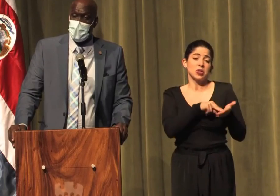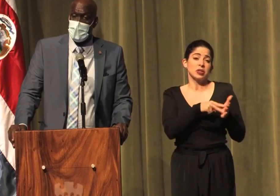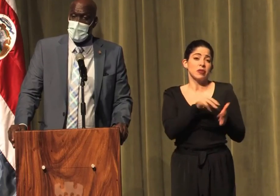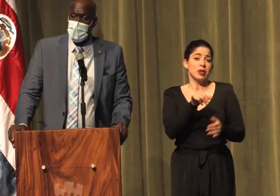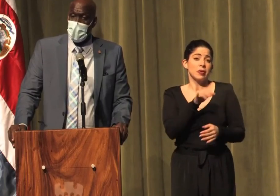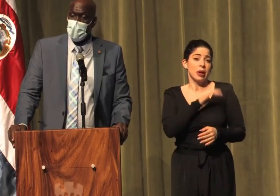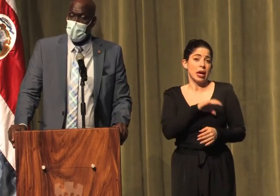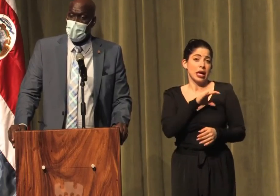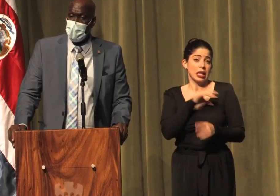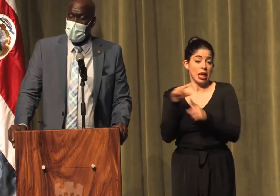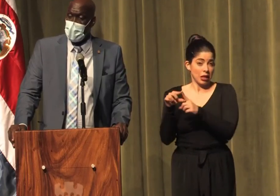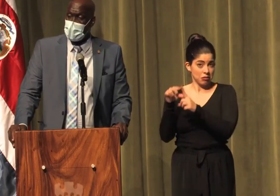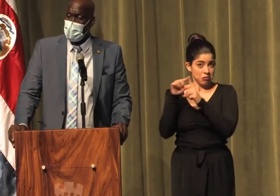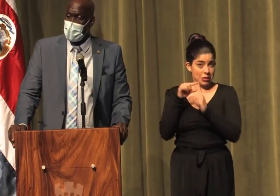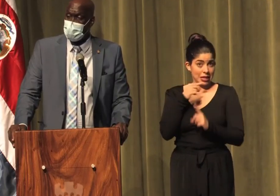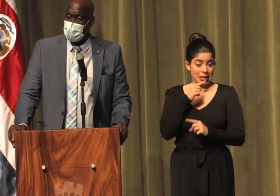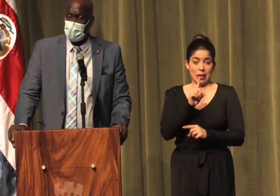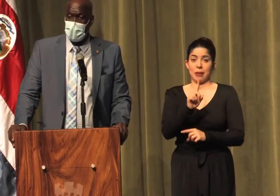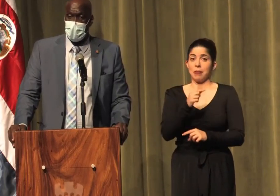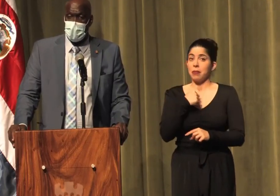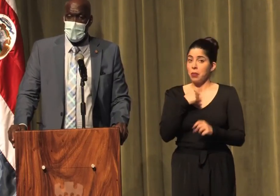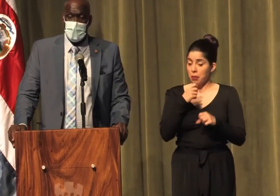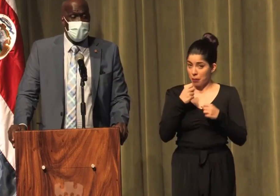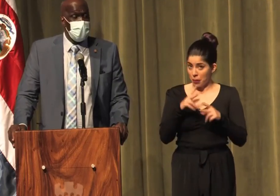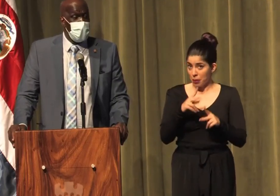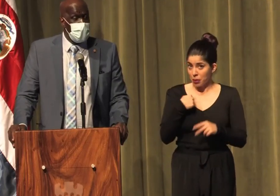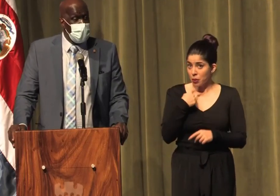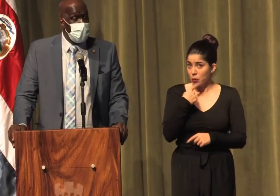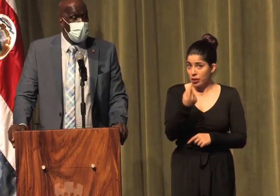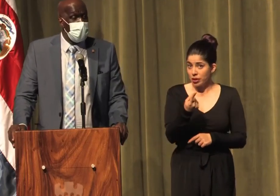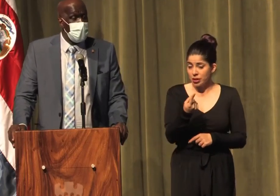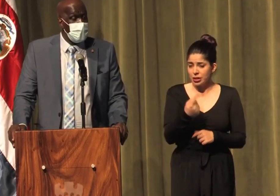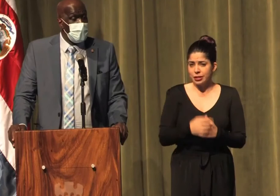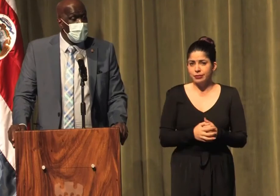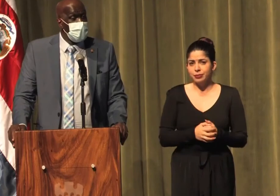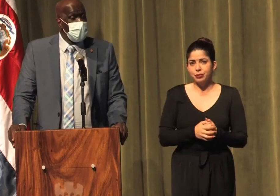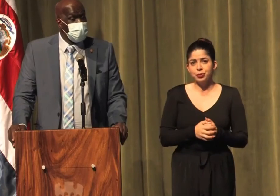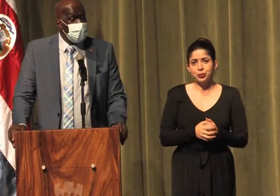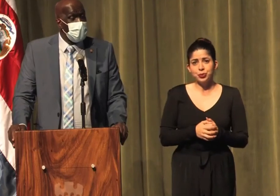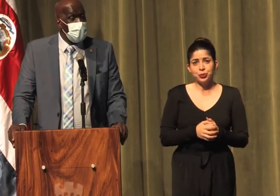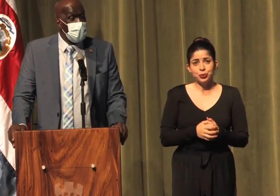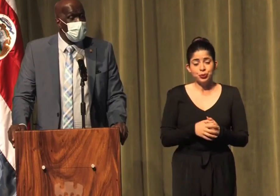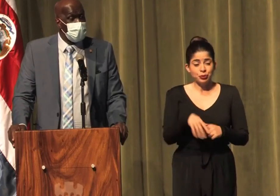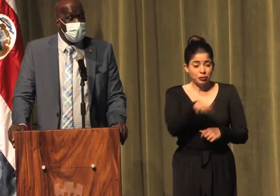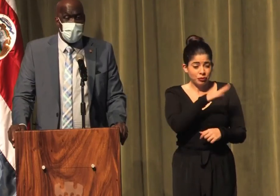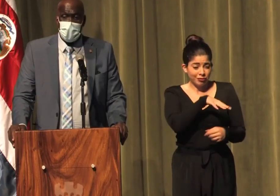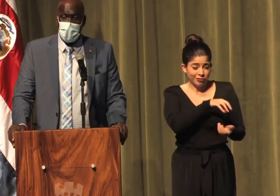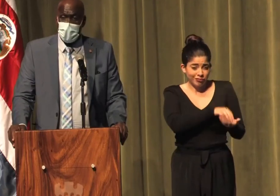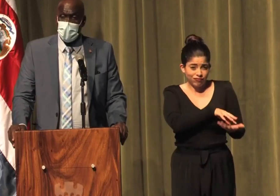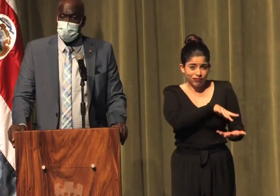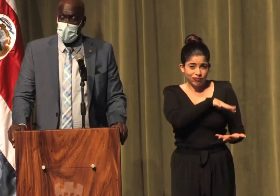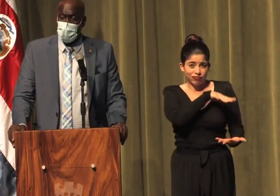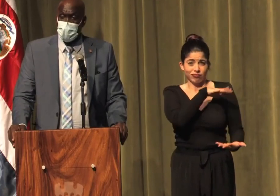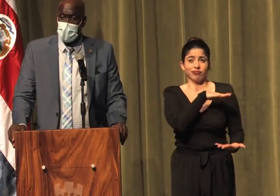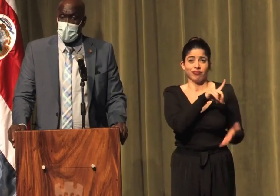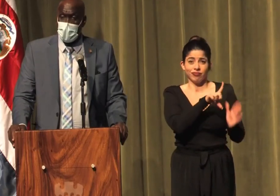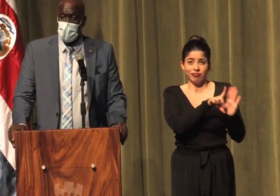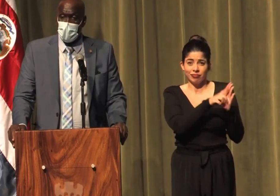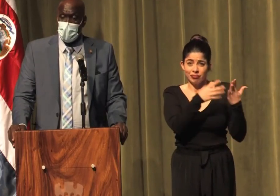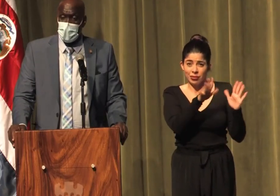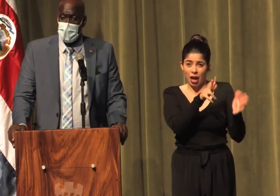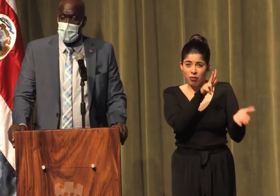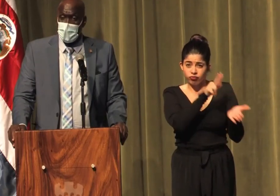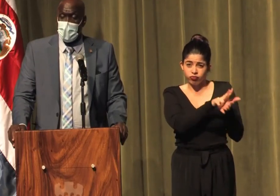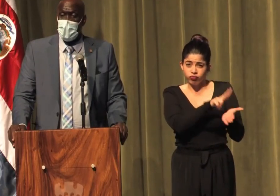calidad, pero permítame decirle que en medio de esa gran cantidad de leyes que hemos